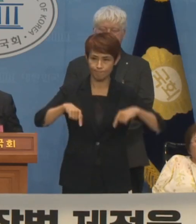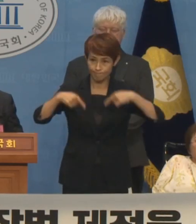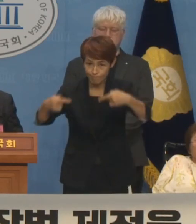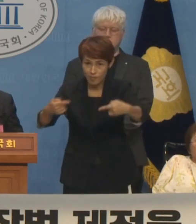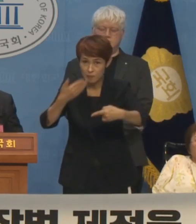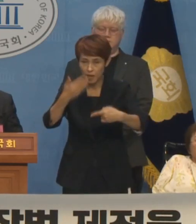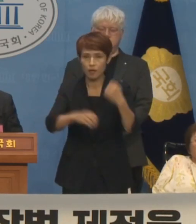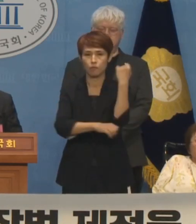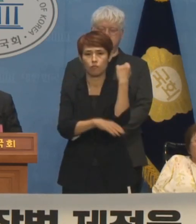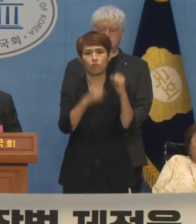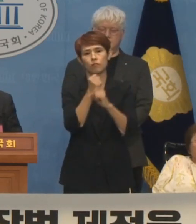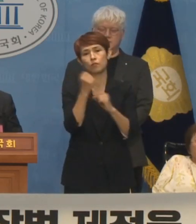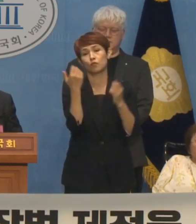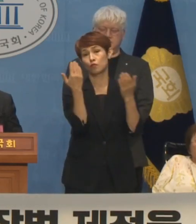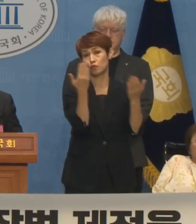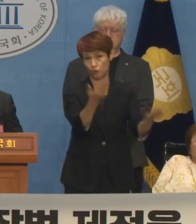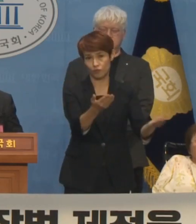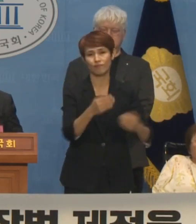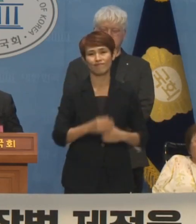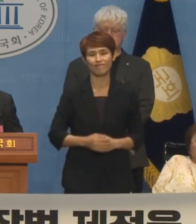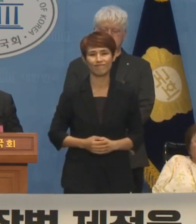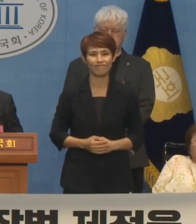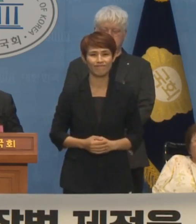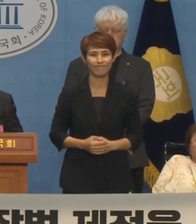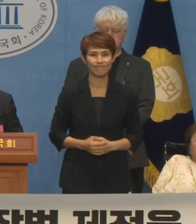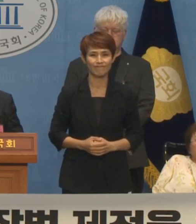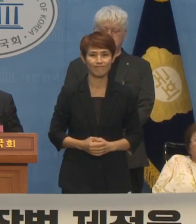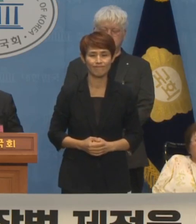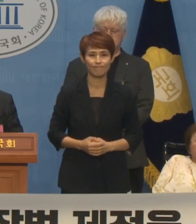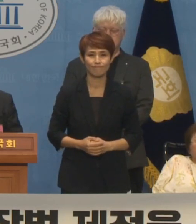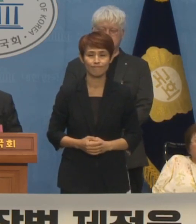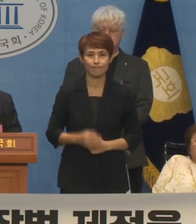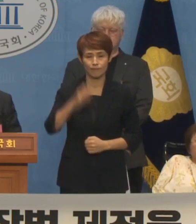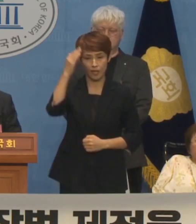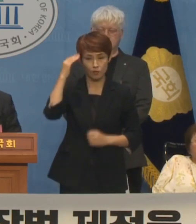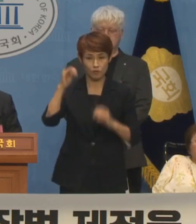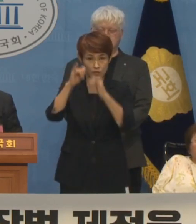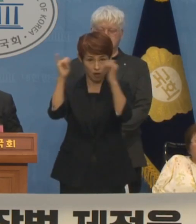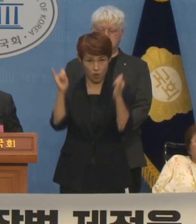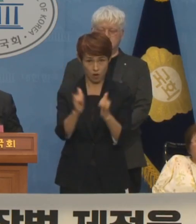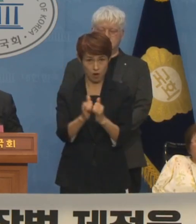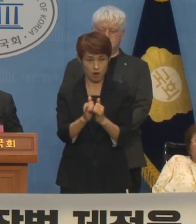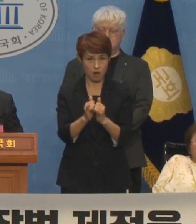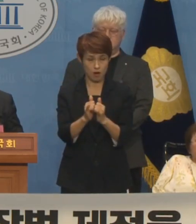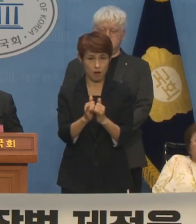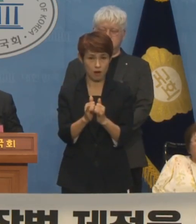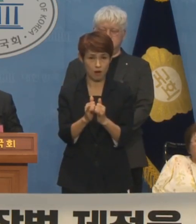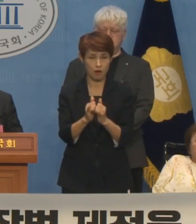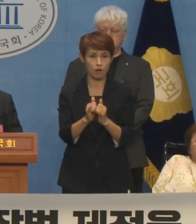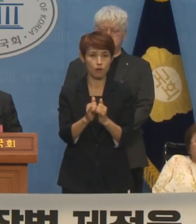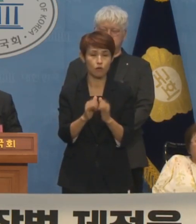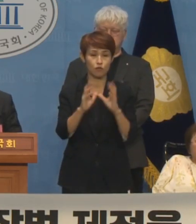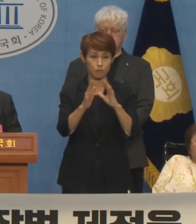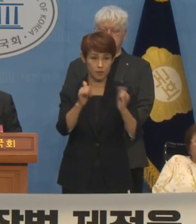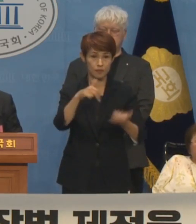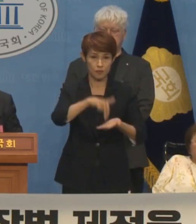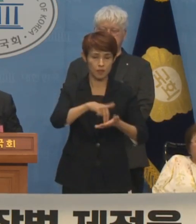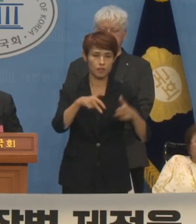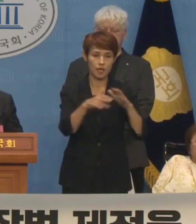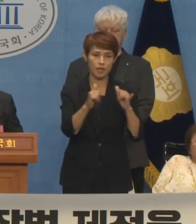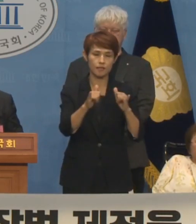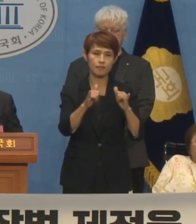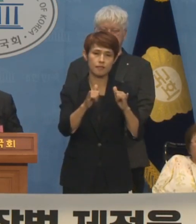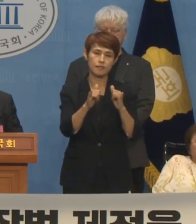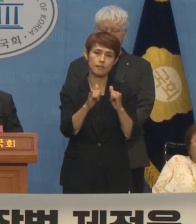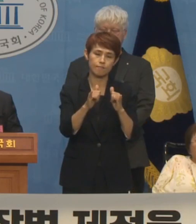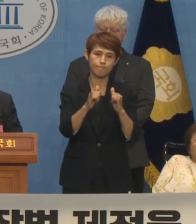기반을 마련하는 틀이 될 것입니다. 우리 사회의 구성원으로서 장애인들이 더욱 인간다운 삶을 영위할